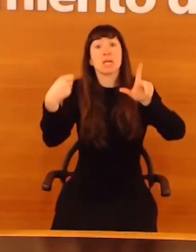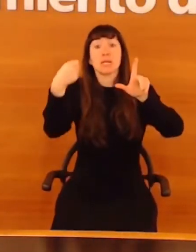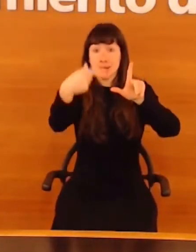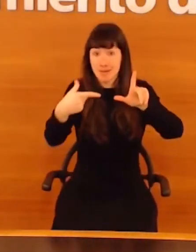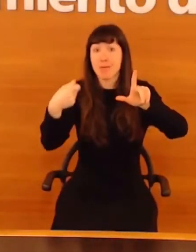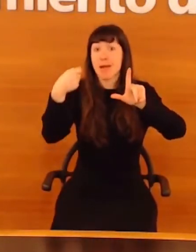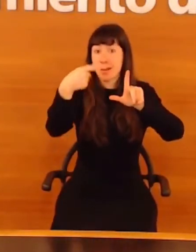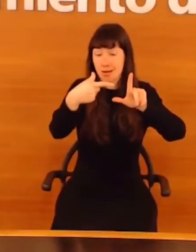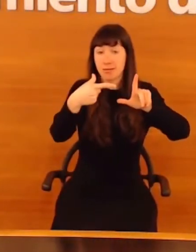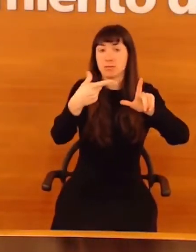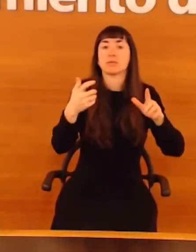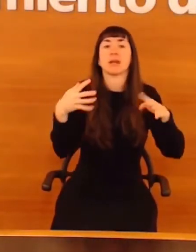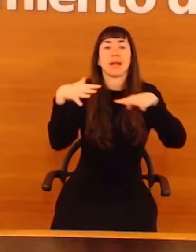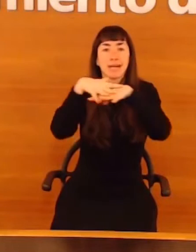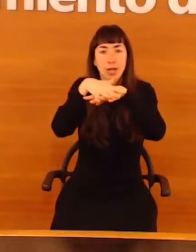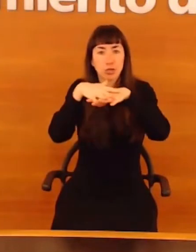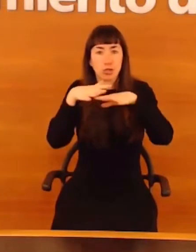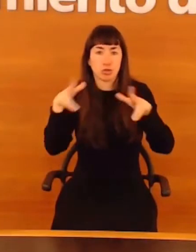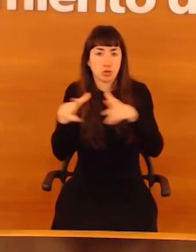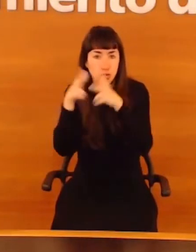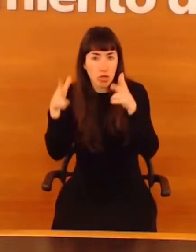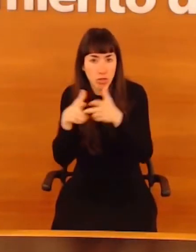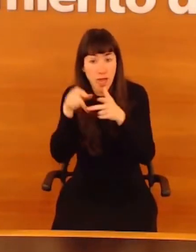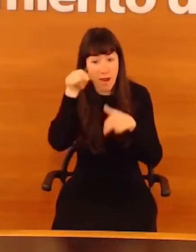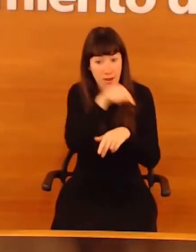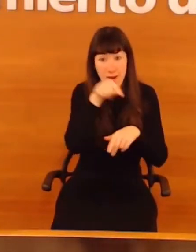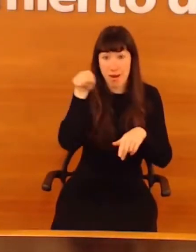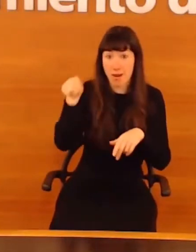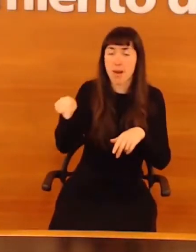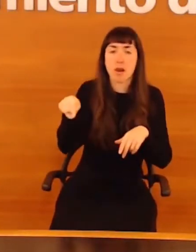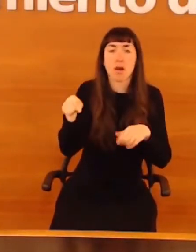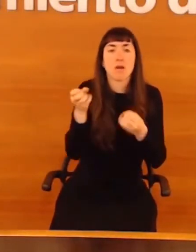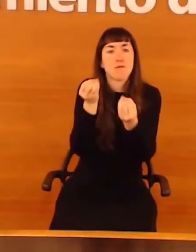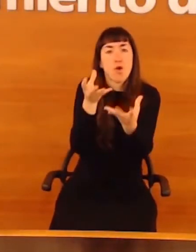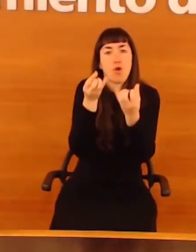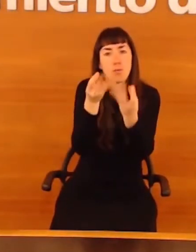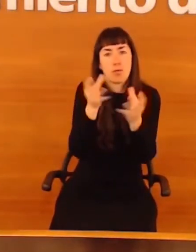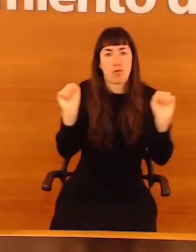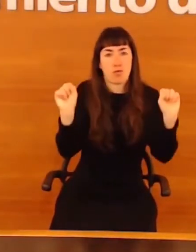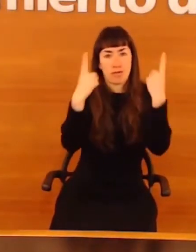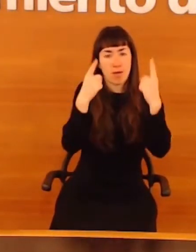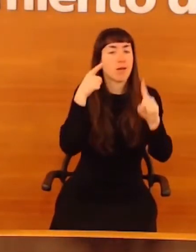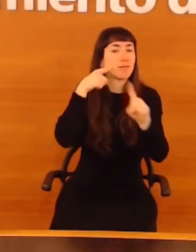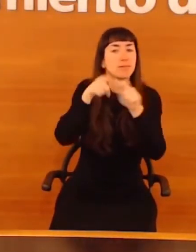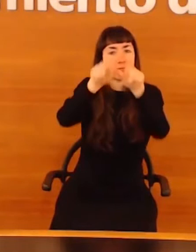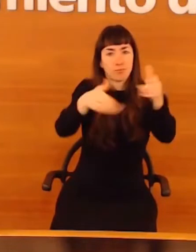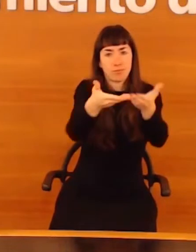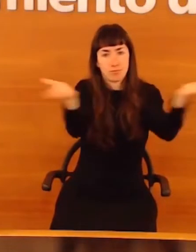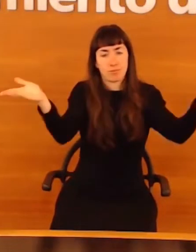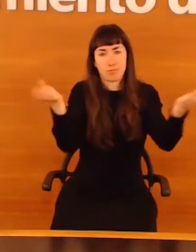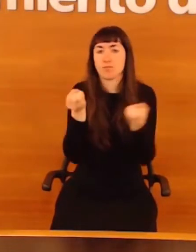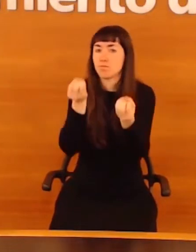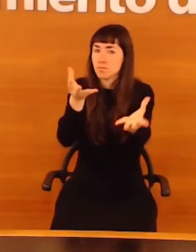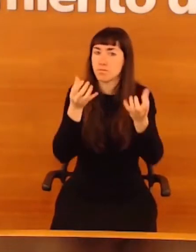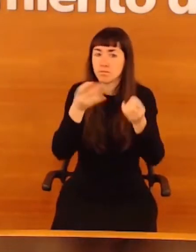Ayuntamiento de Logroño y las redes sociales son puntos de información oficiales para tener al tanto a la ciudadanía en cuanto a